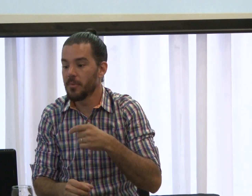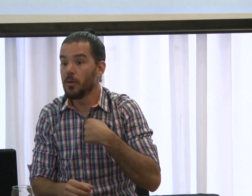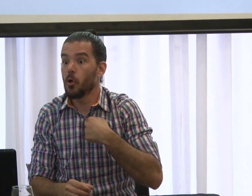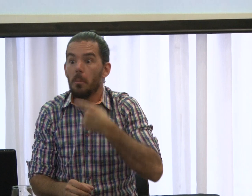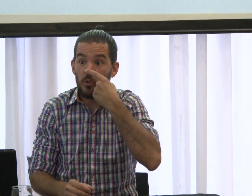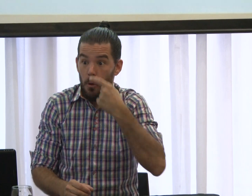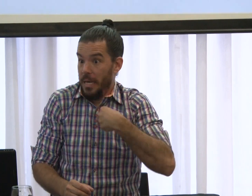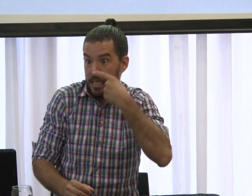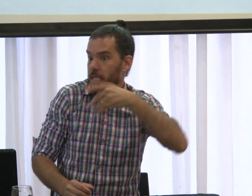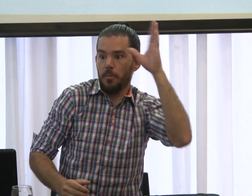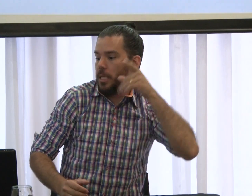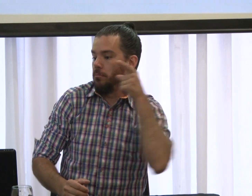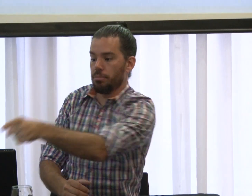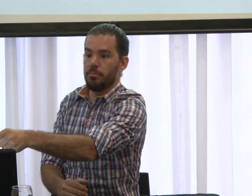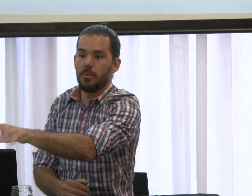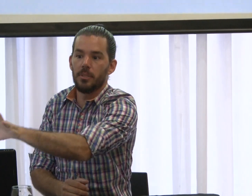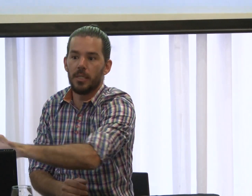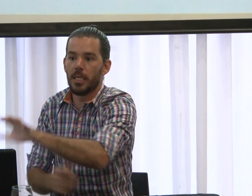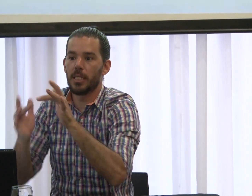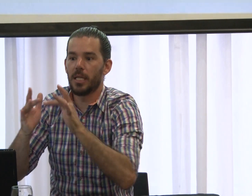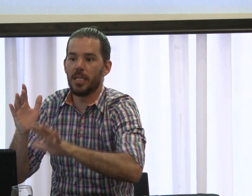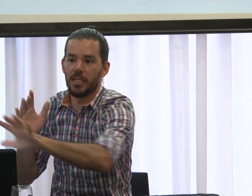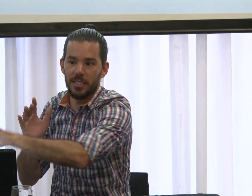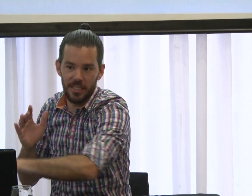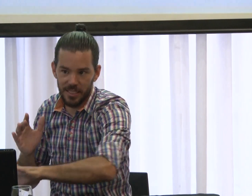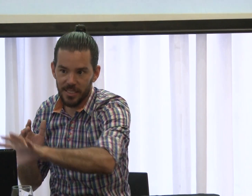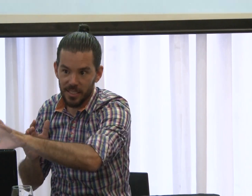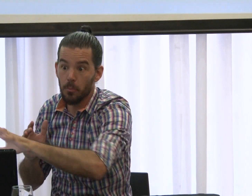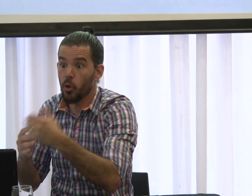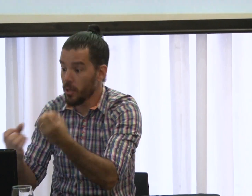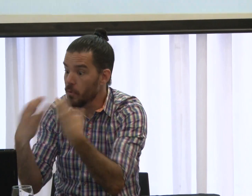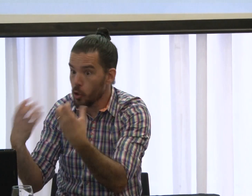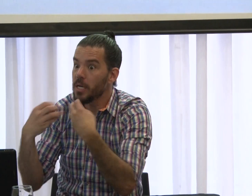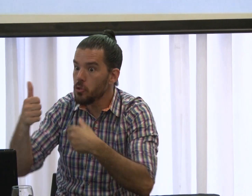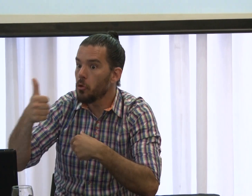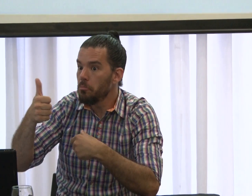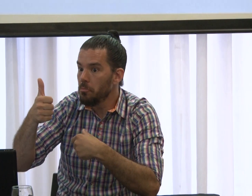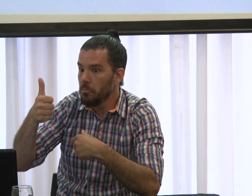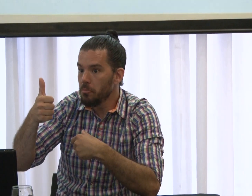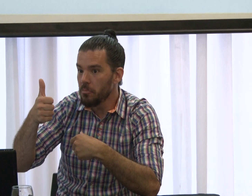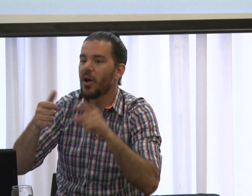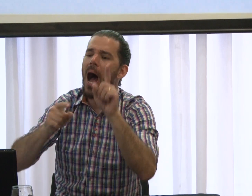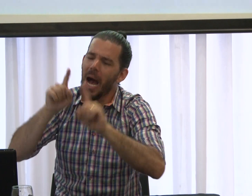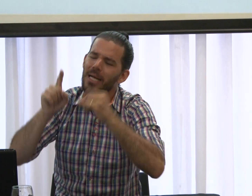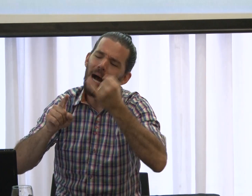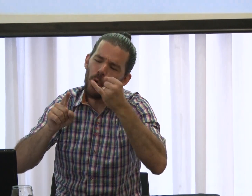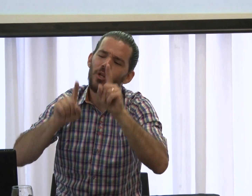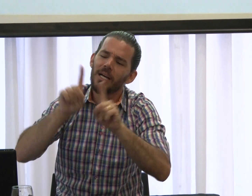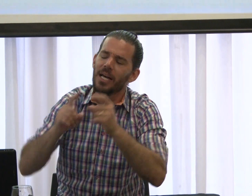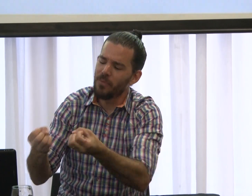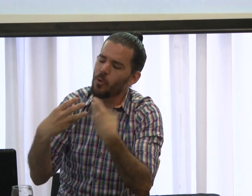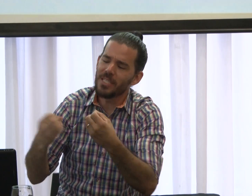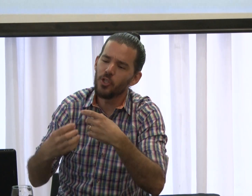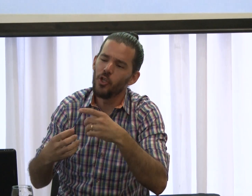chicos. A mí me interesa más lo que es todo relacionado con Internet, porque es la única forma que me entra información. Dice, hay